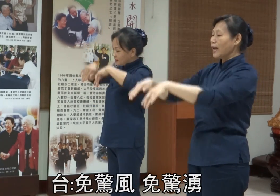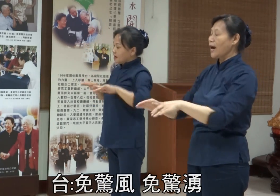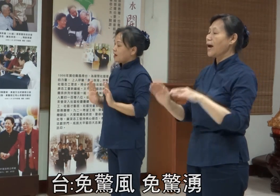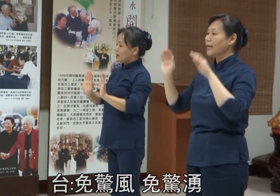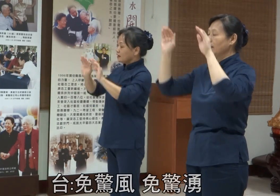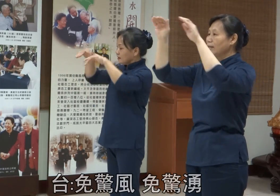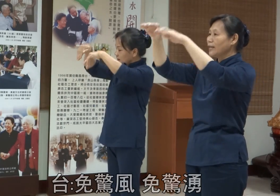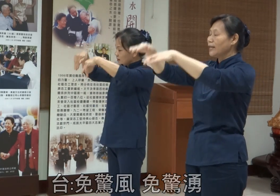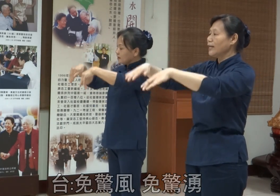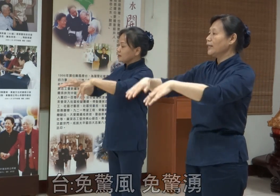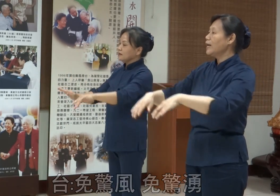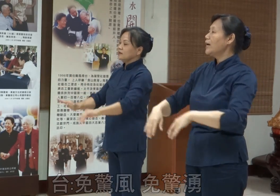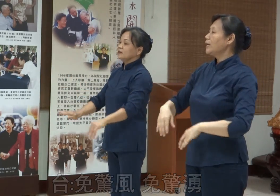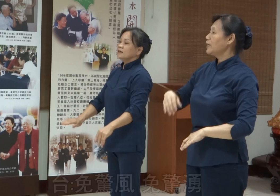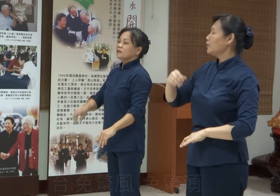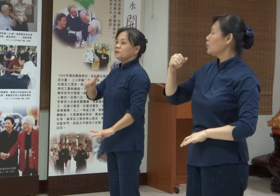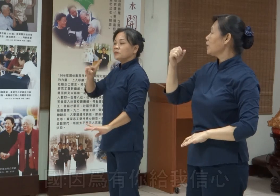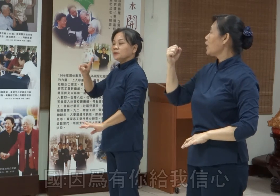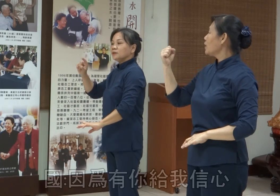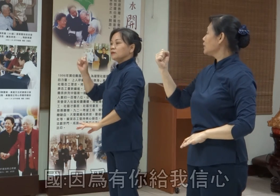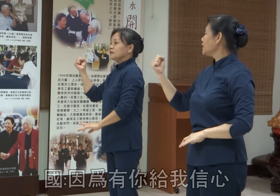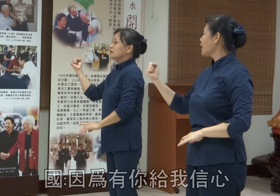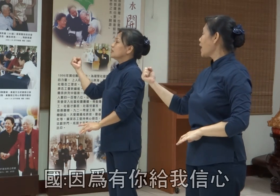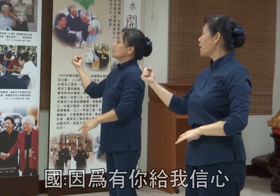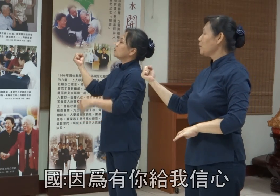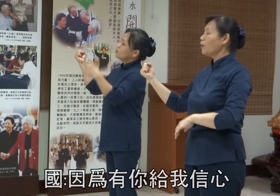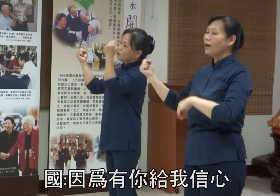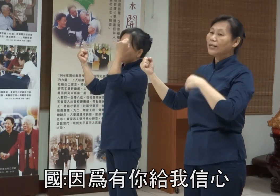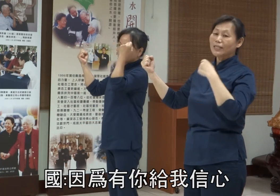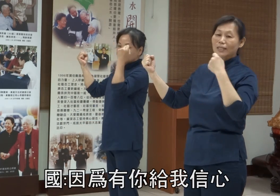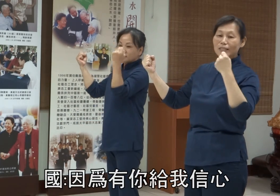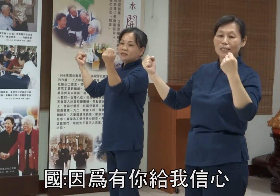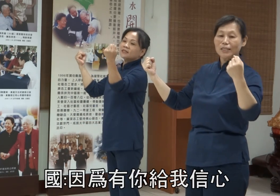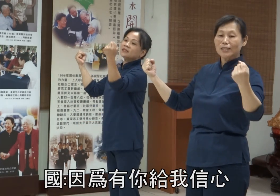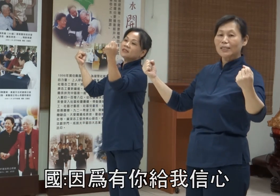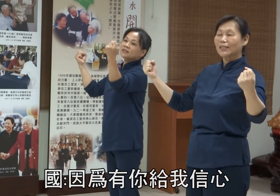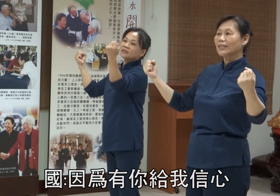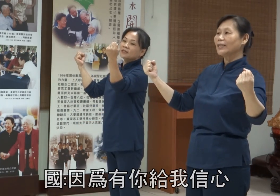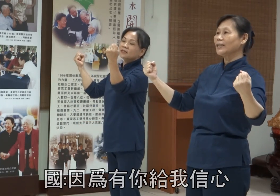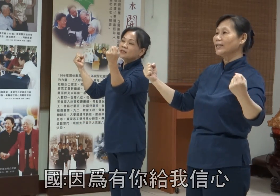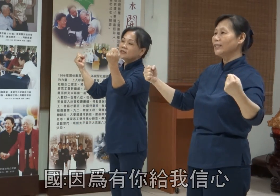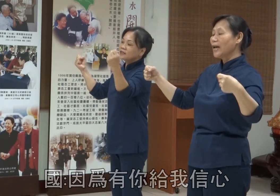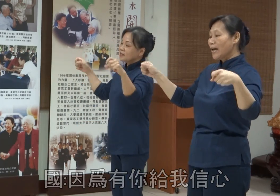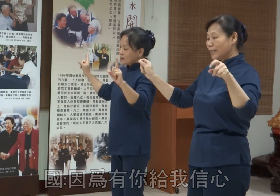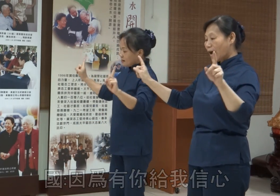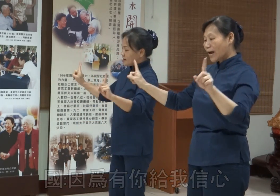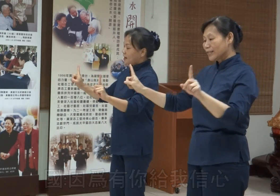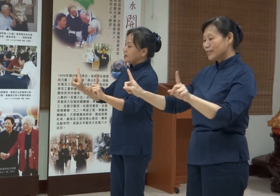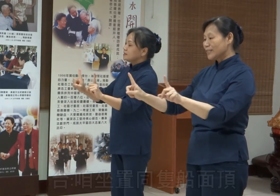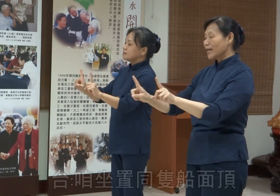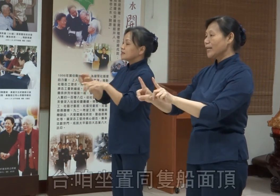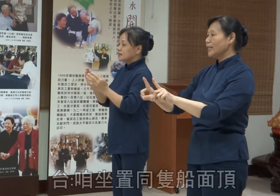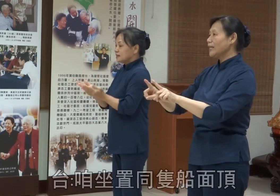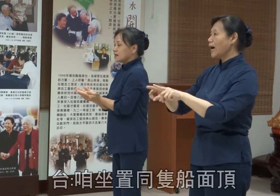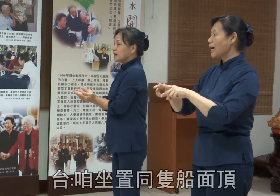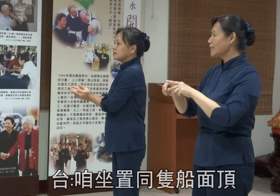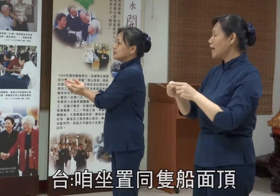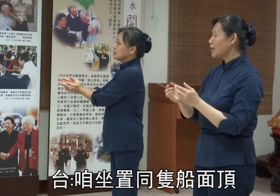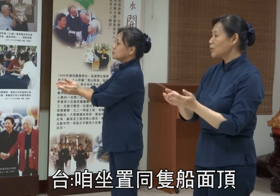呀变，因为有你给我信心。那满嘴的当家